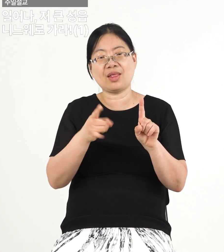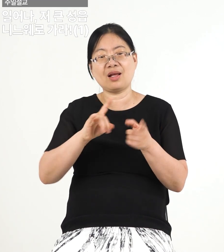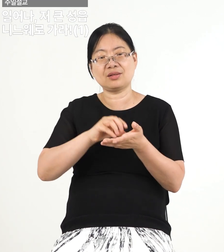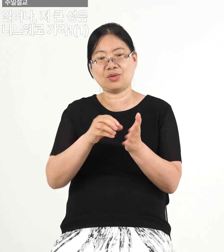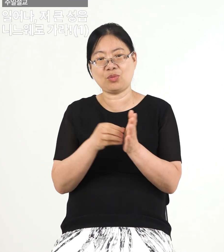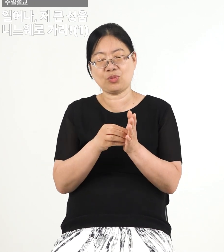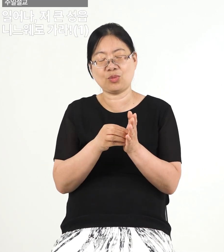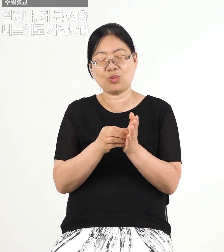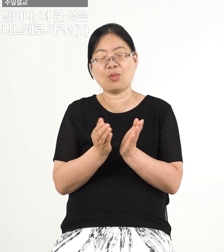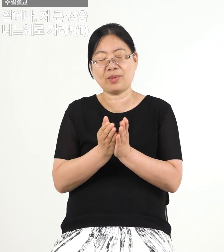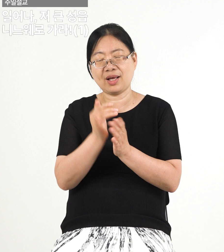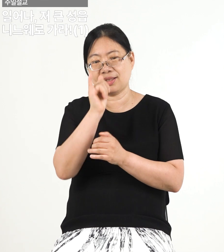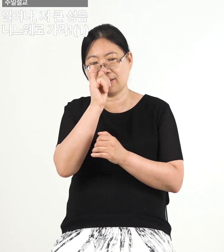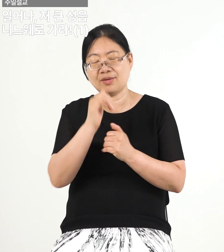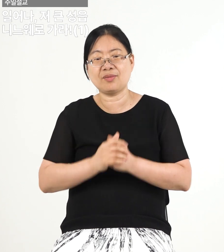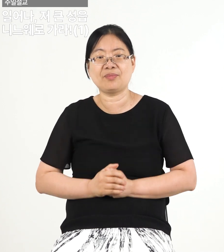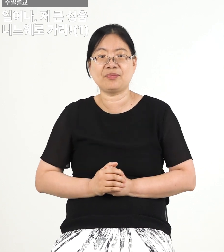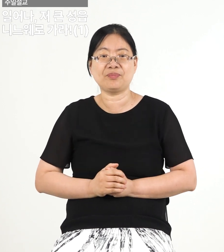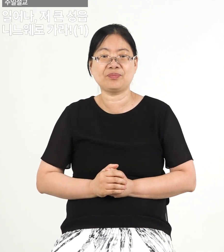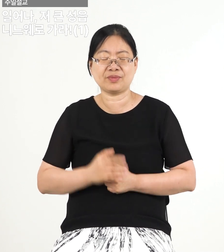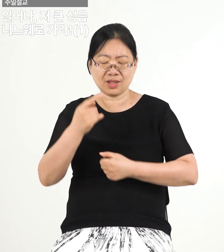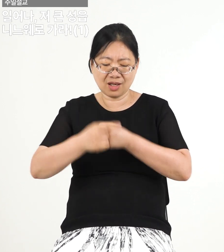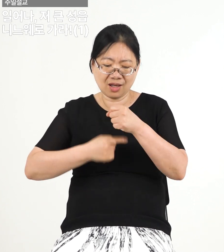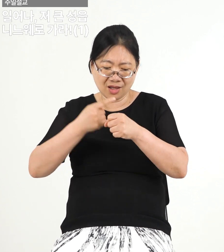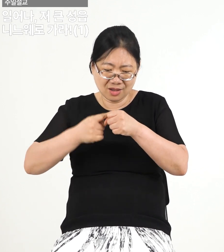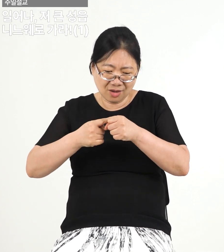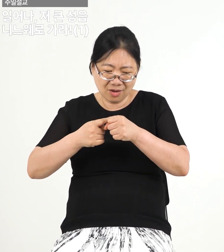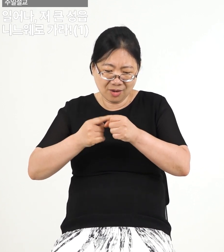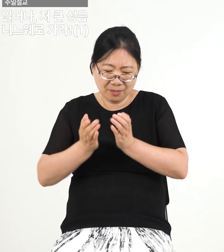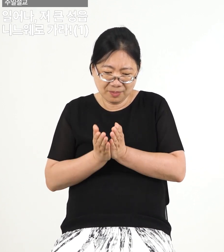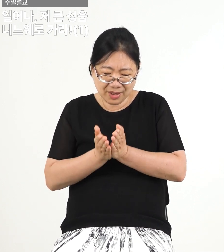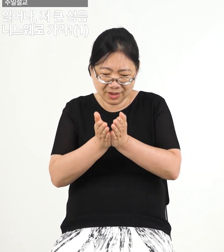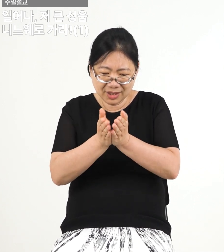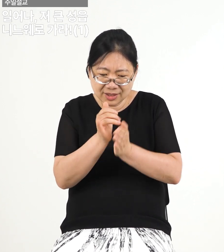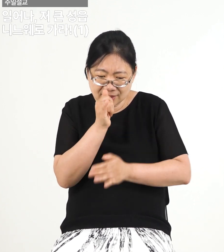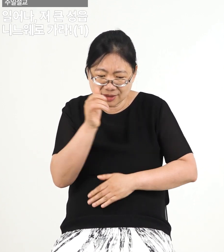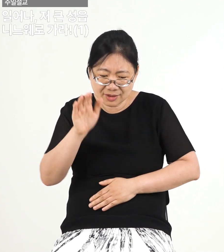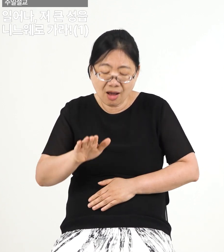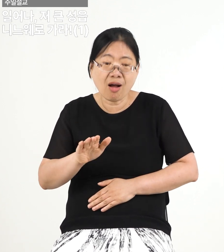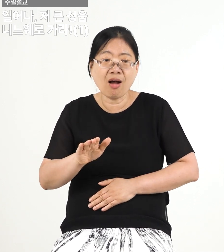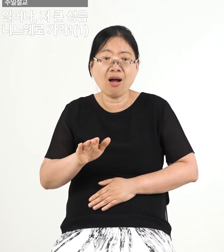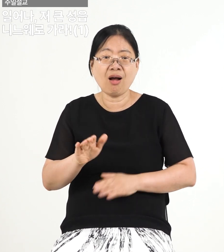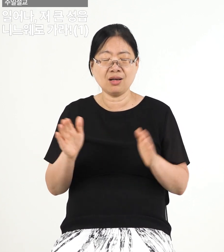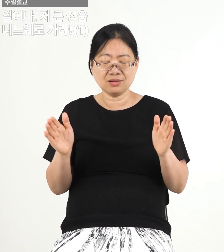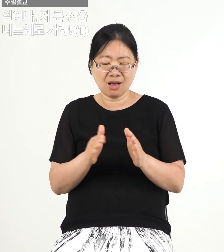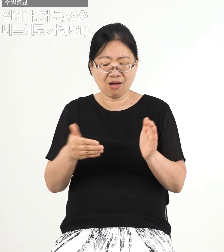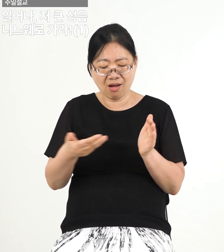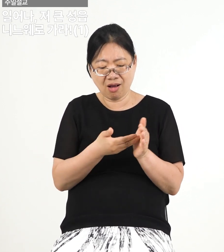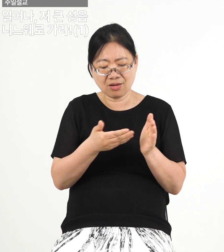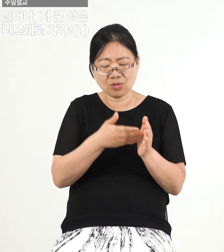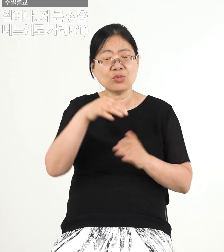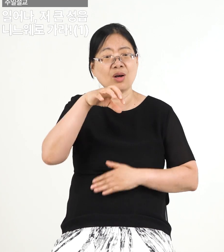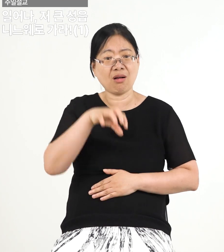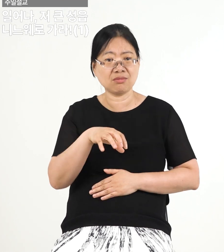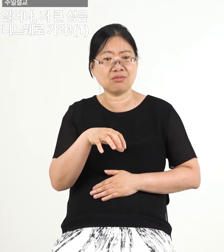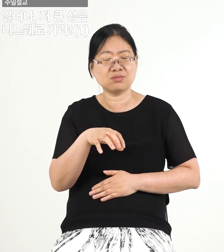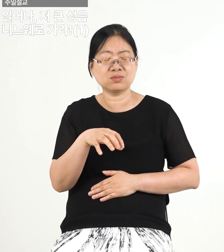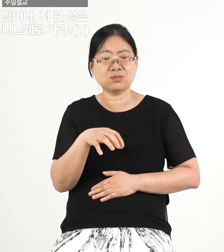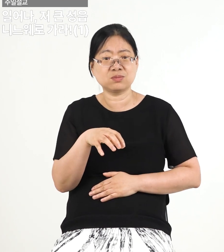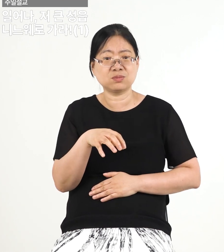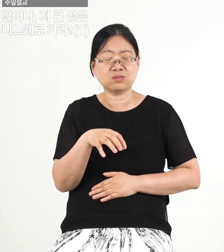들어오는 시대지. 1년 걸리는 배길인데 어느 항구에서, 이 조그만 항구에서